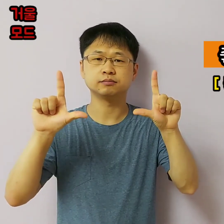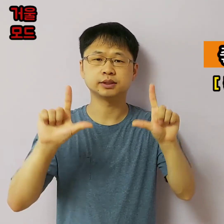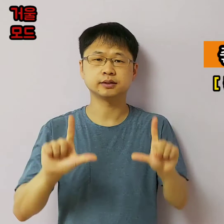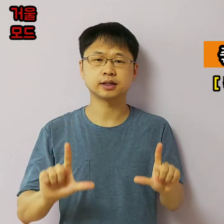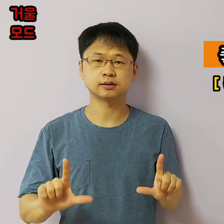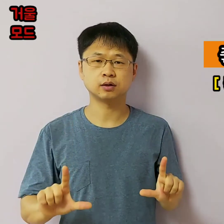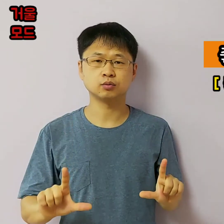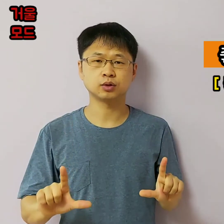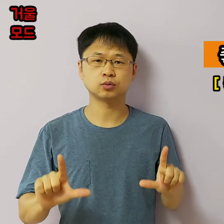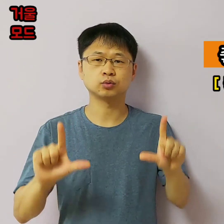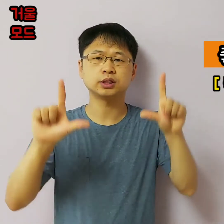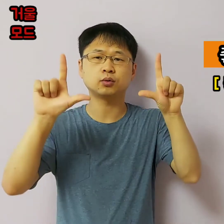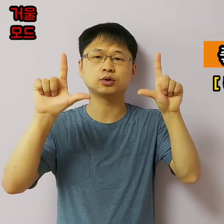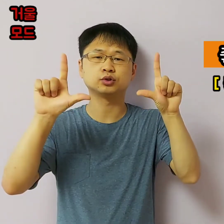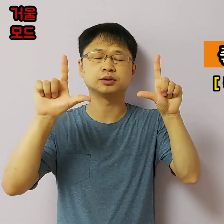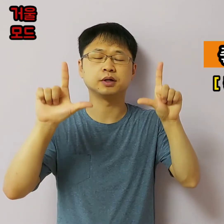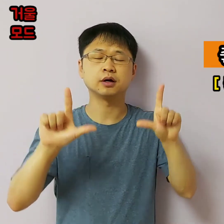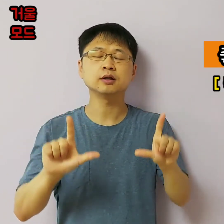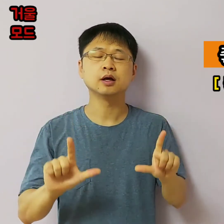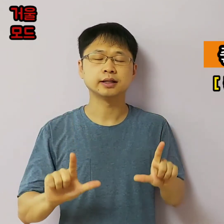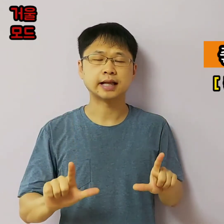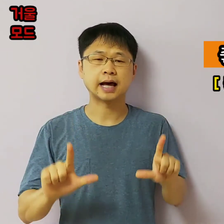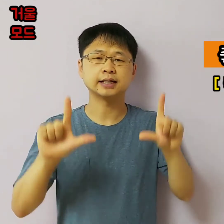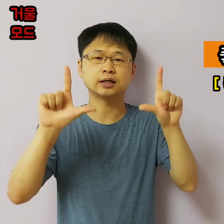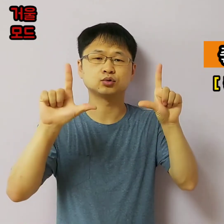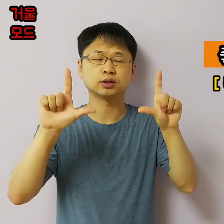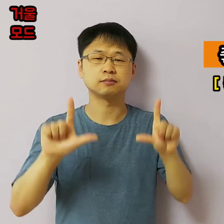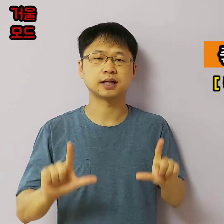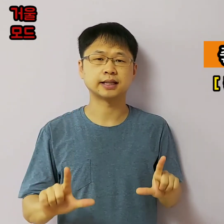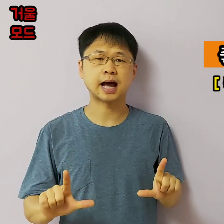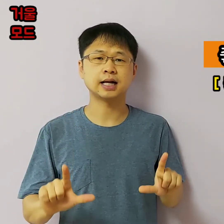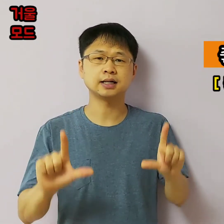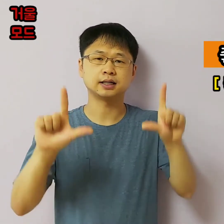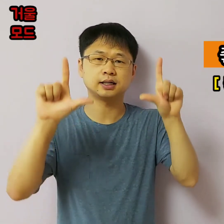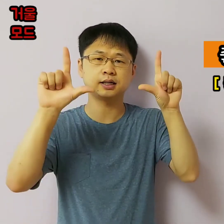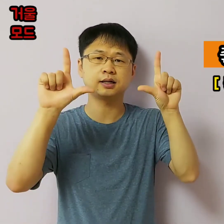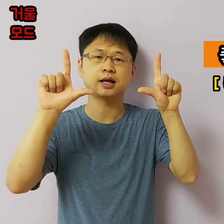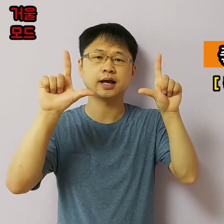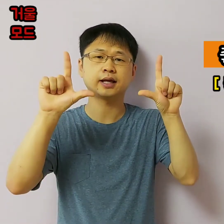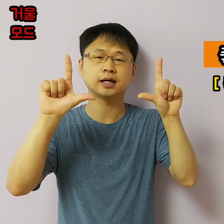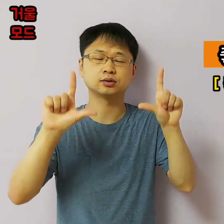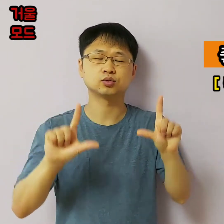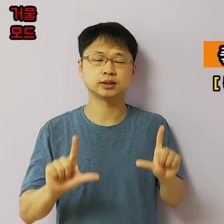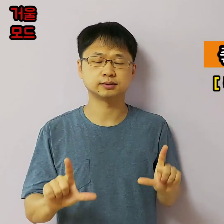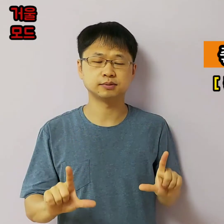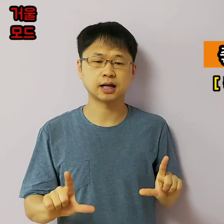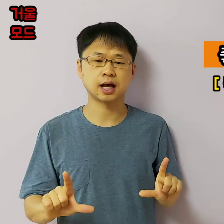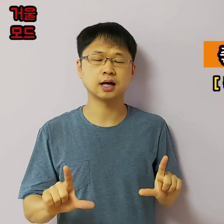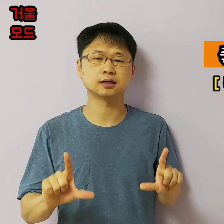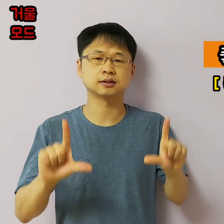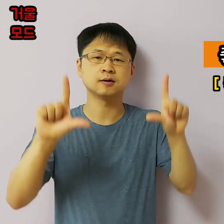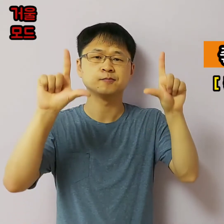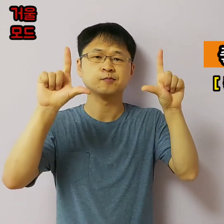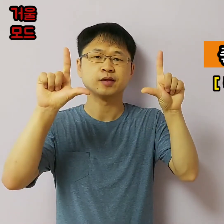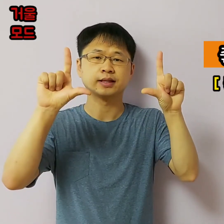엄지검지 이렇게 해서 위로 동시에 올려주시면 날이란 수어가 됩니다. 날, 일, 해라는 수어가 있습니다. 그래서